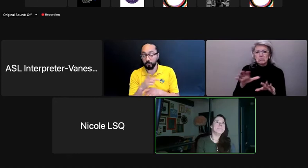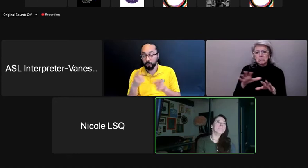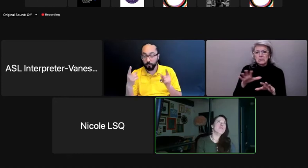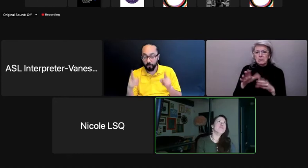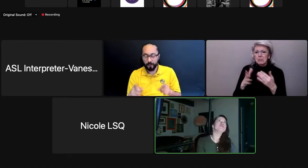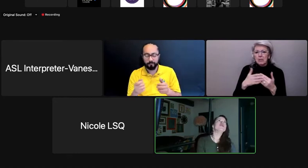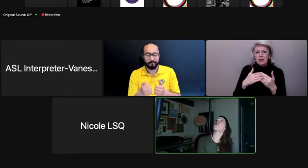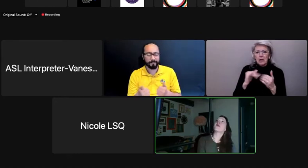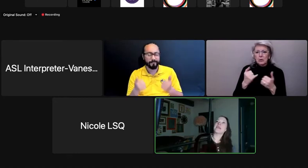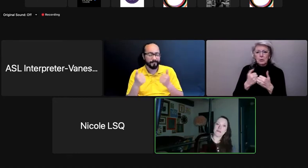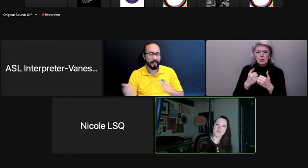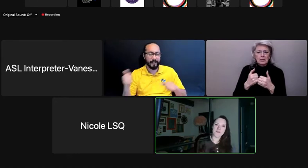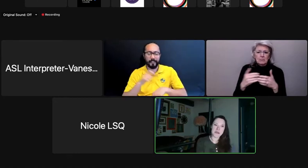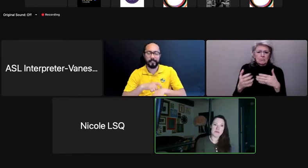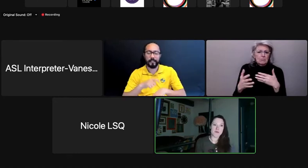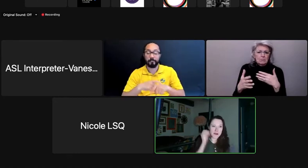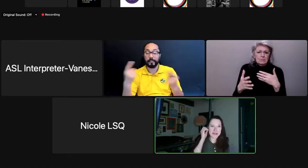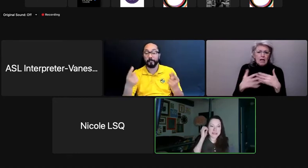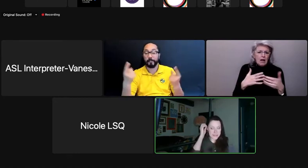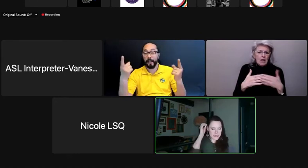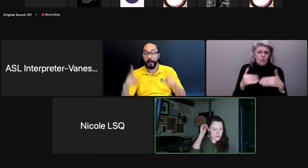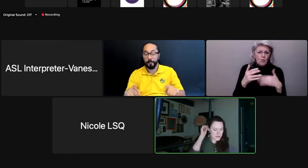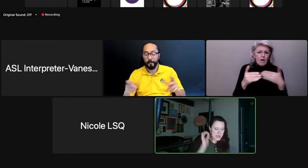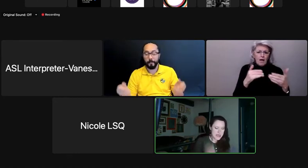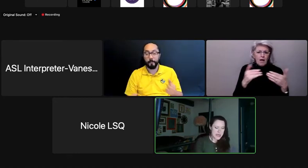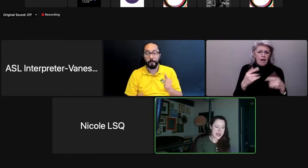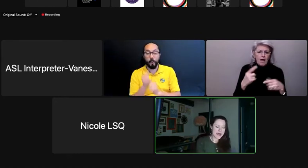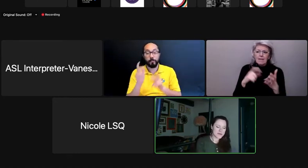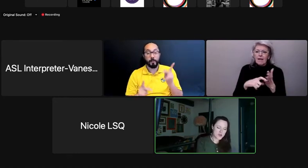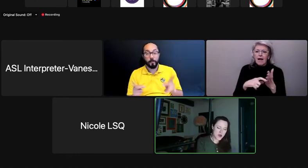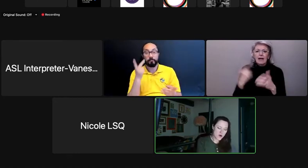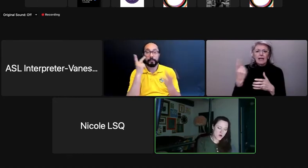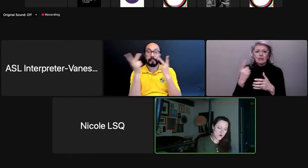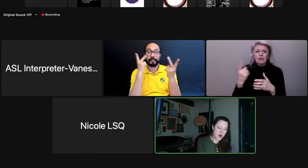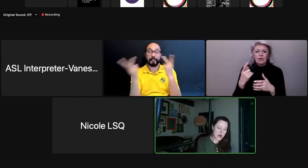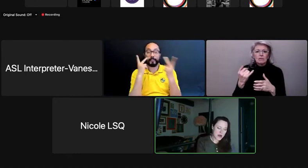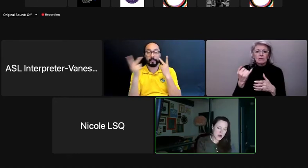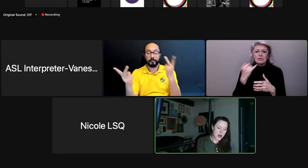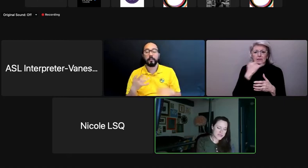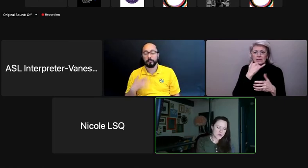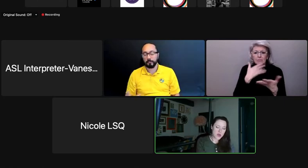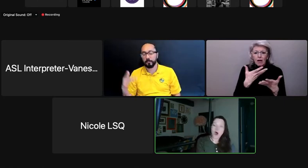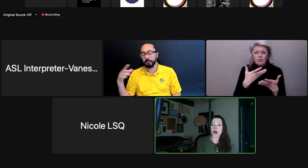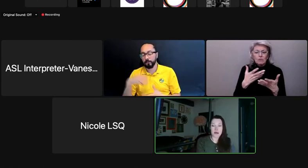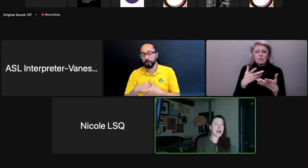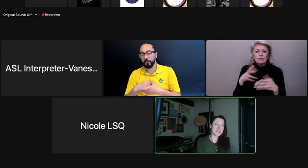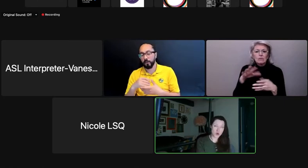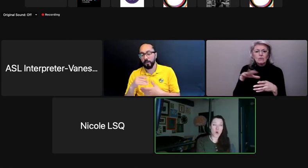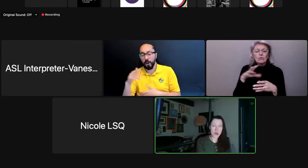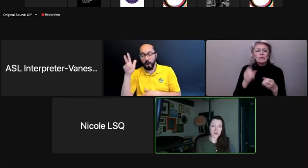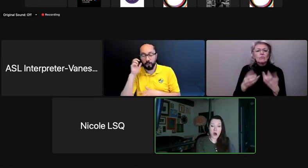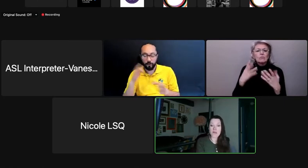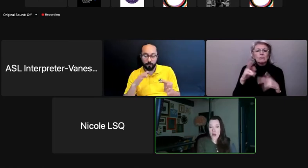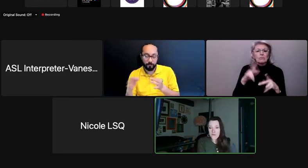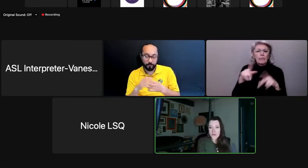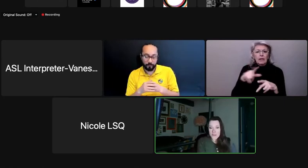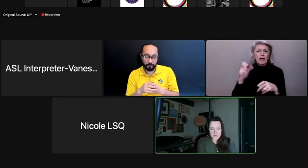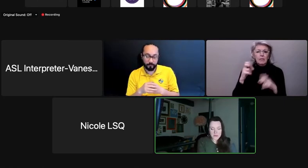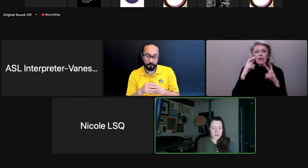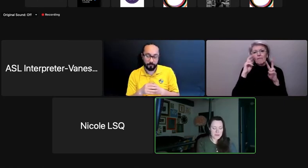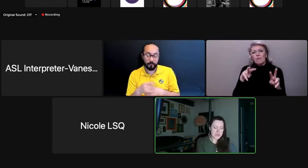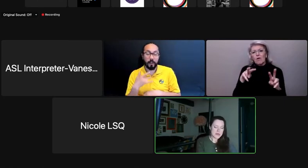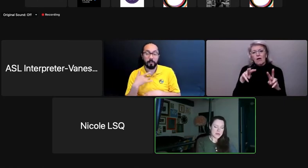les endroits où quelque chose se passe où la majorité des gens peuvent voir sport